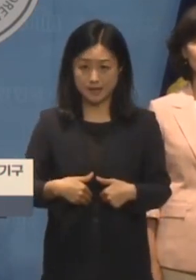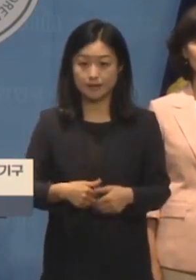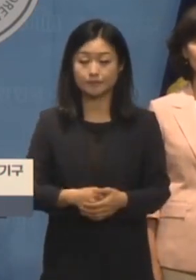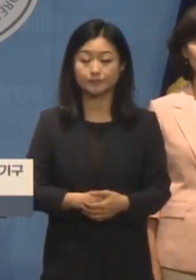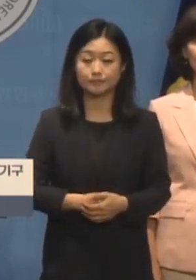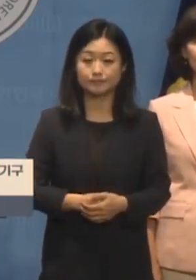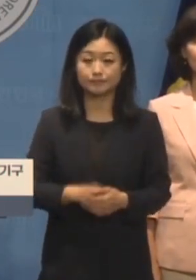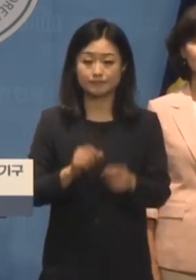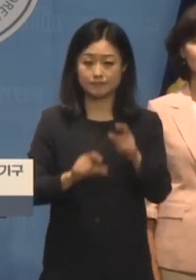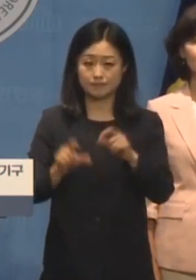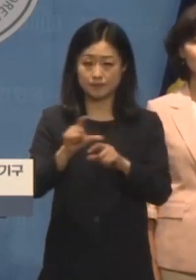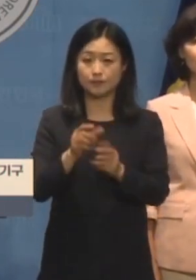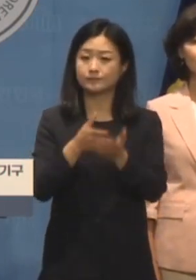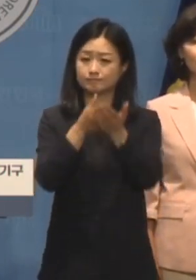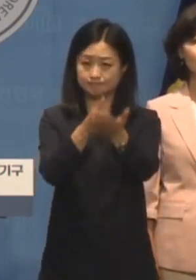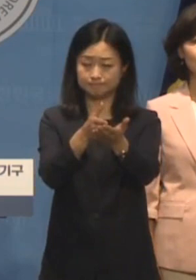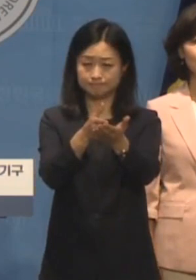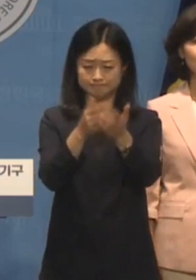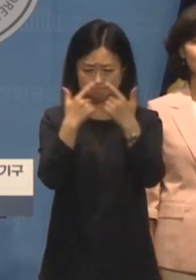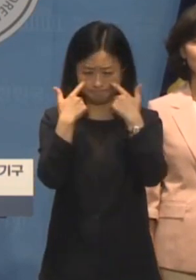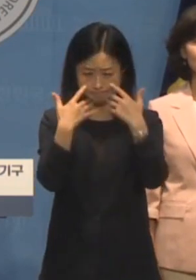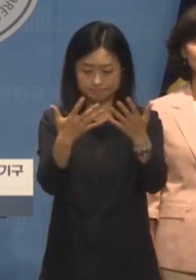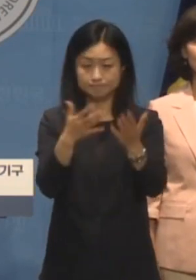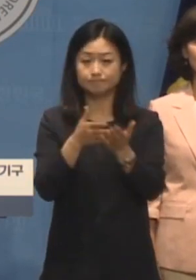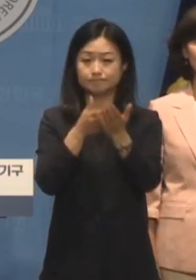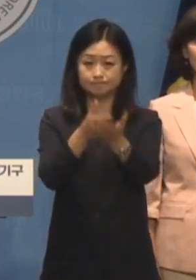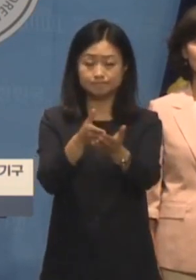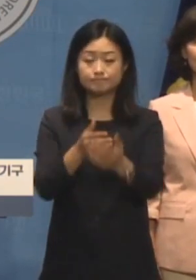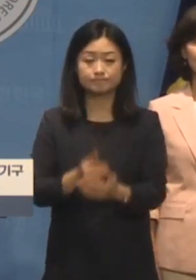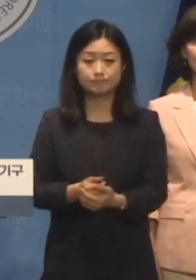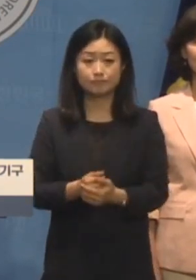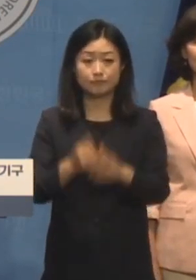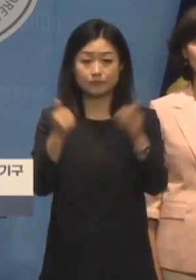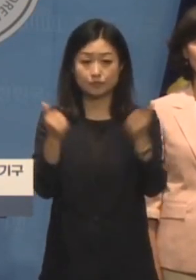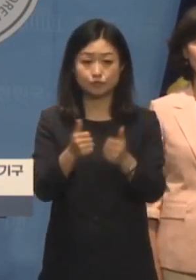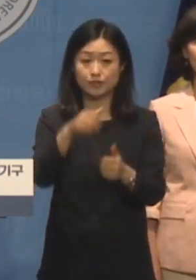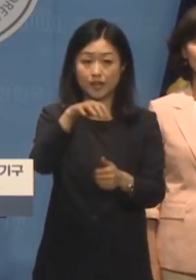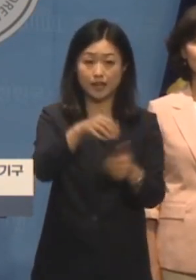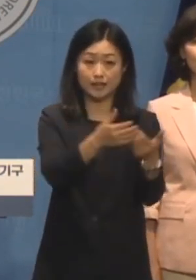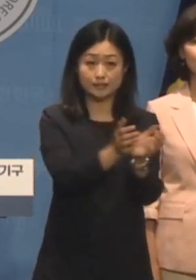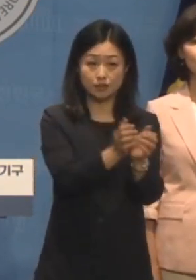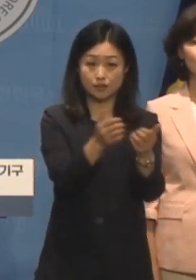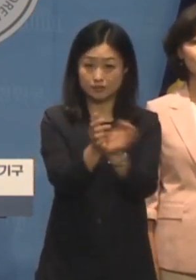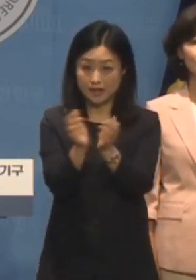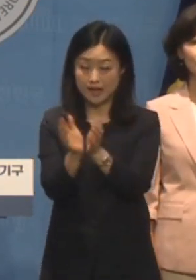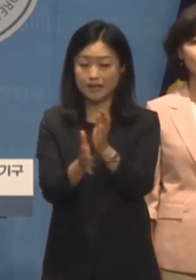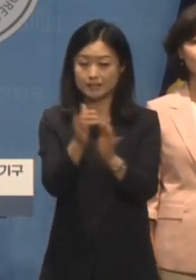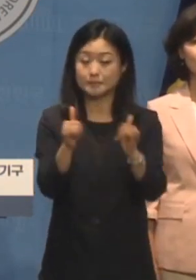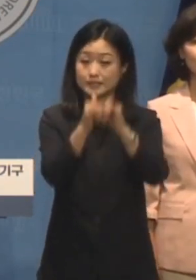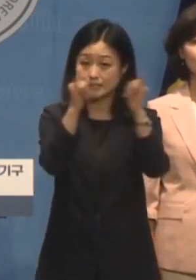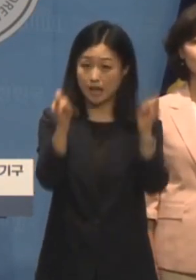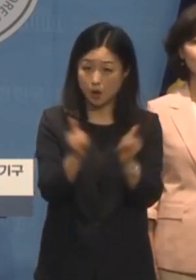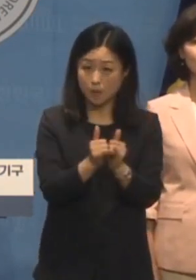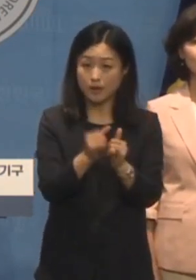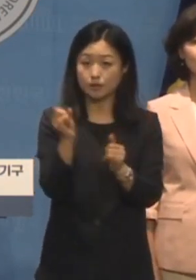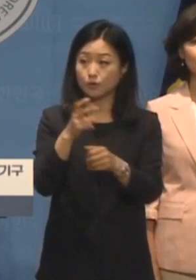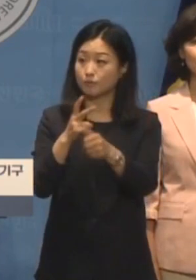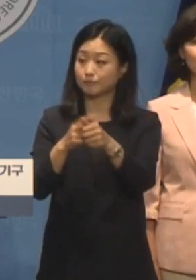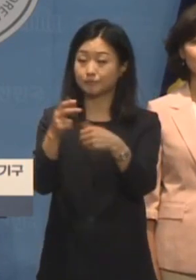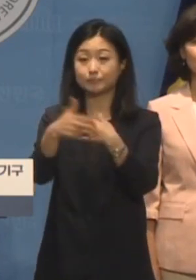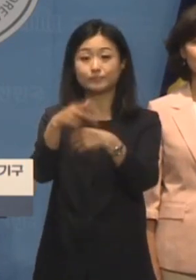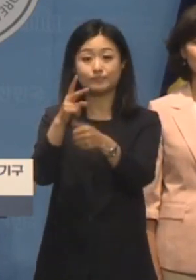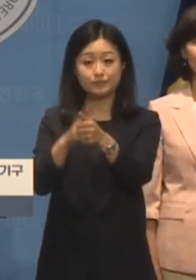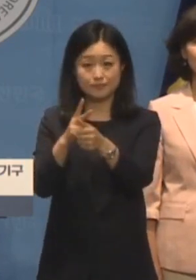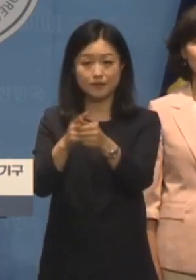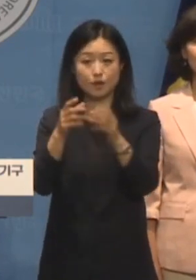한번 강조합니다 국회를 구성하는 모든 정당과 시민 사회 그리고 의료 대란과 관련된 이해